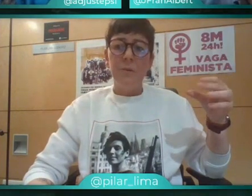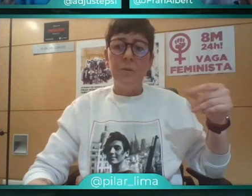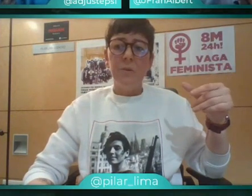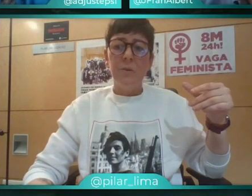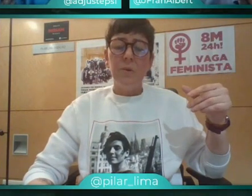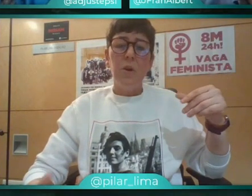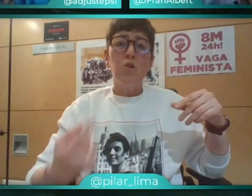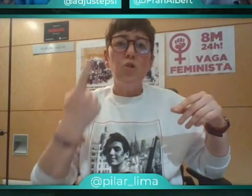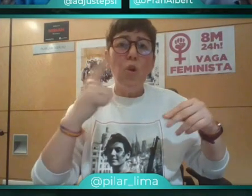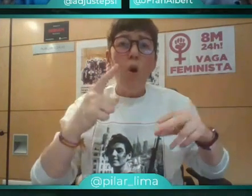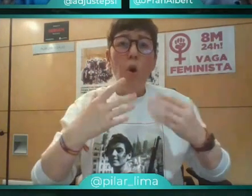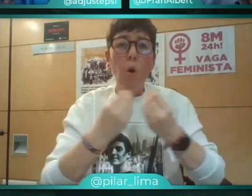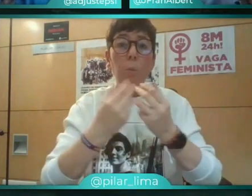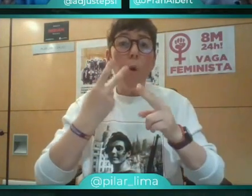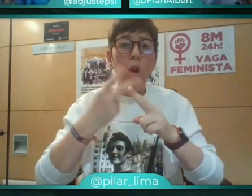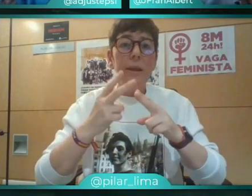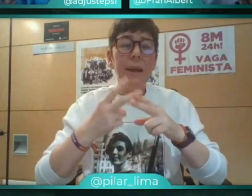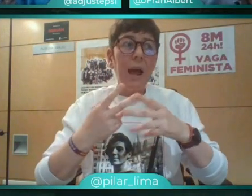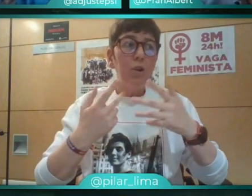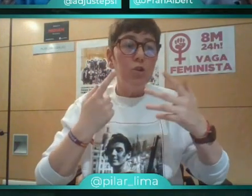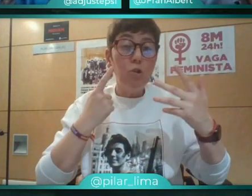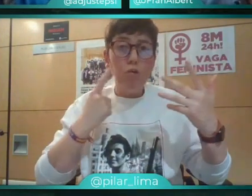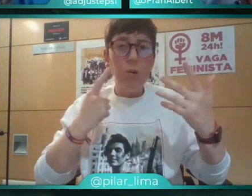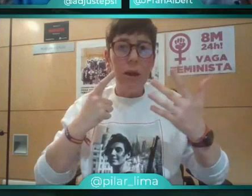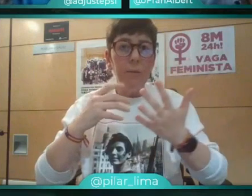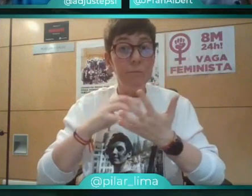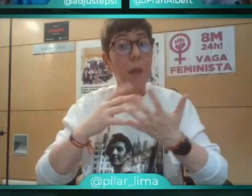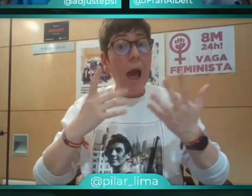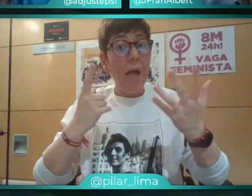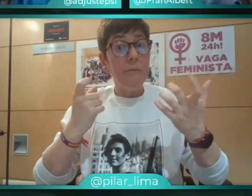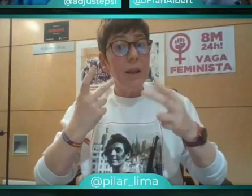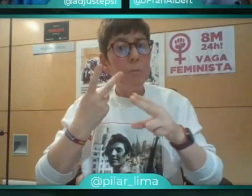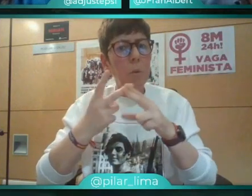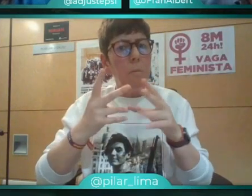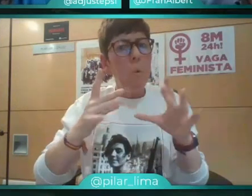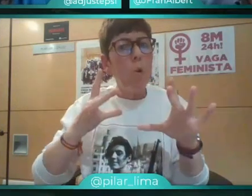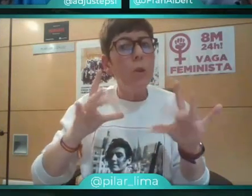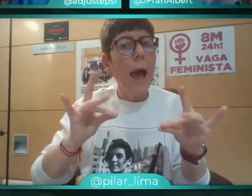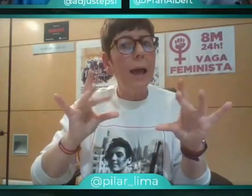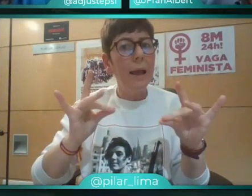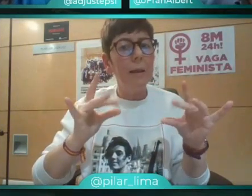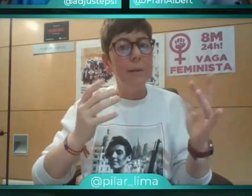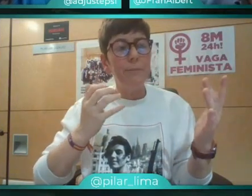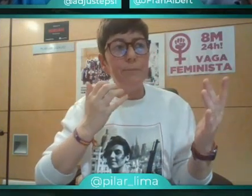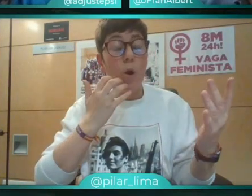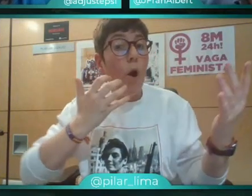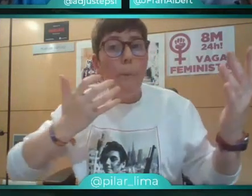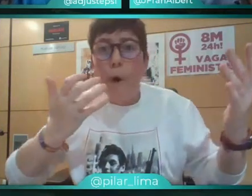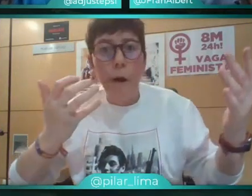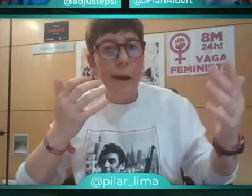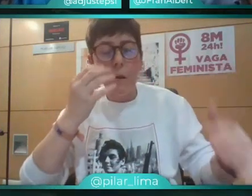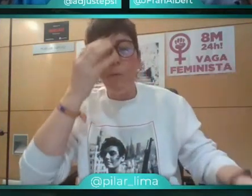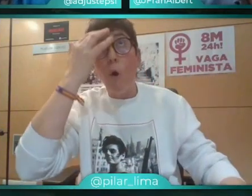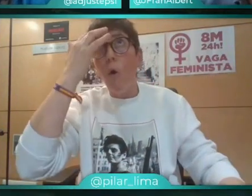nosotros buscar otra forma de responder actuar porque no sé si solo con políticas claro hace faltan